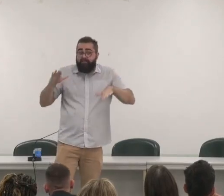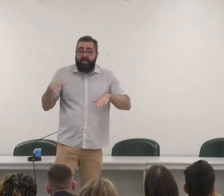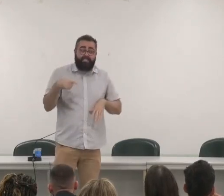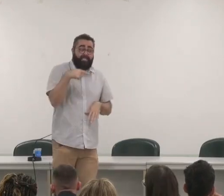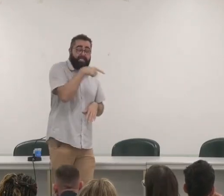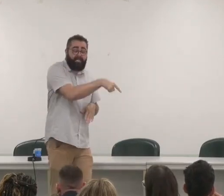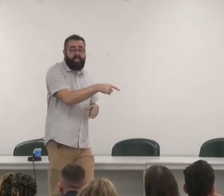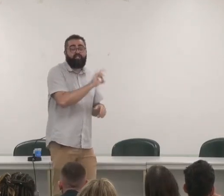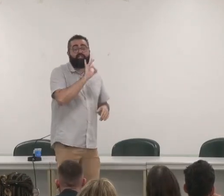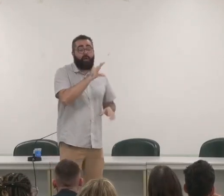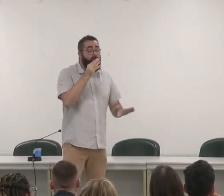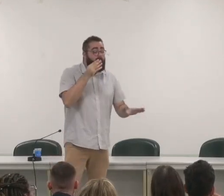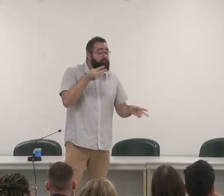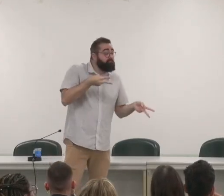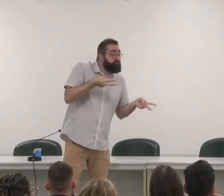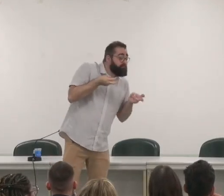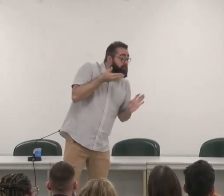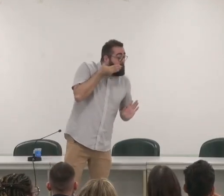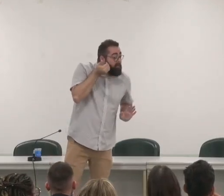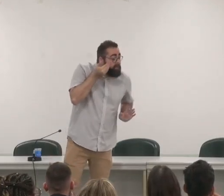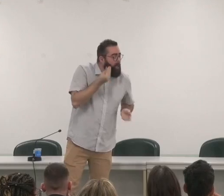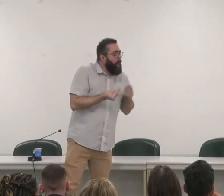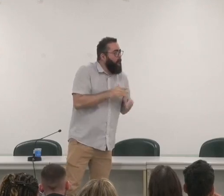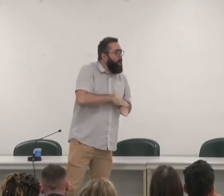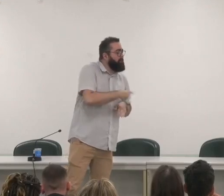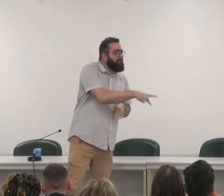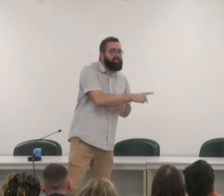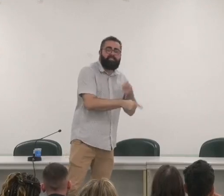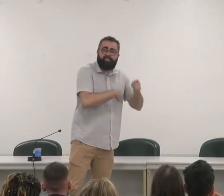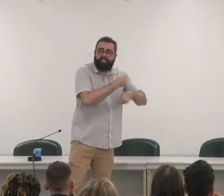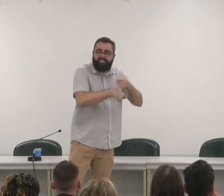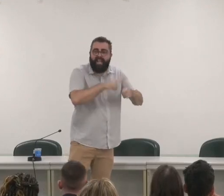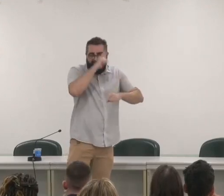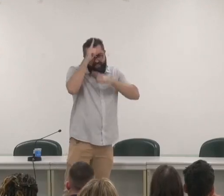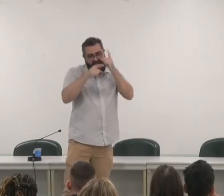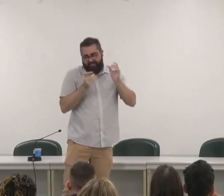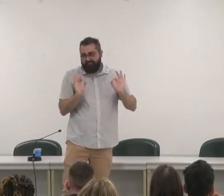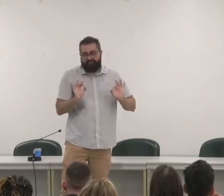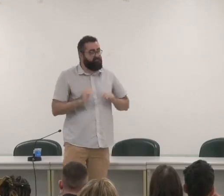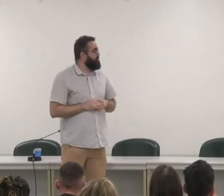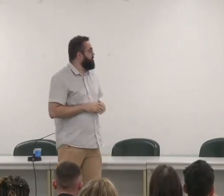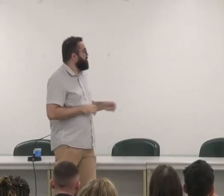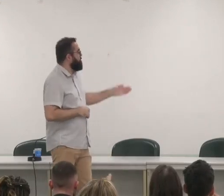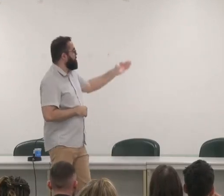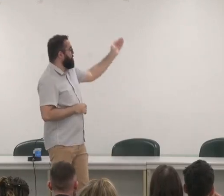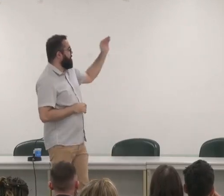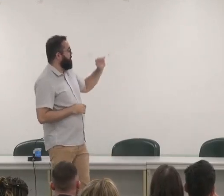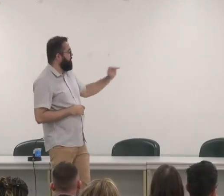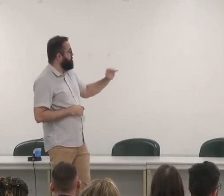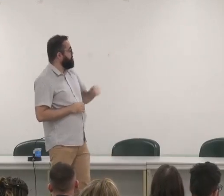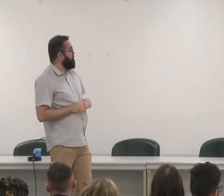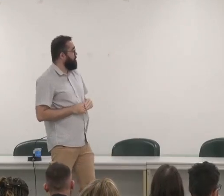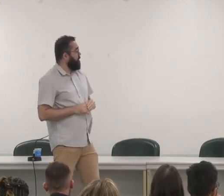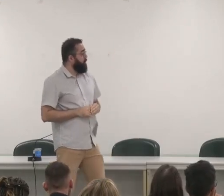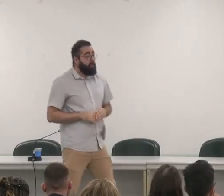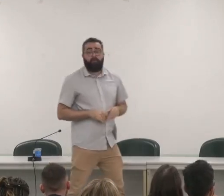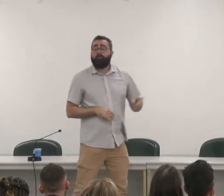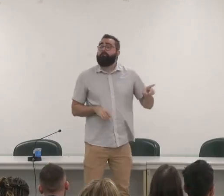foi criada ou como que ela surgiu, a gente não tem esse tipo de testemunho, só as pessoas que ali estão, mas elas nos ajudam a ter